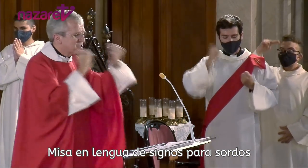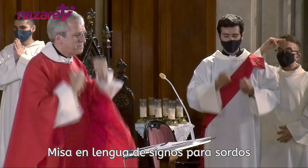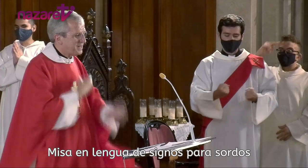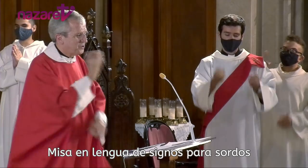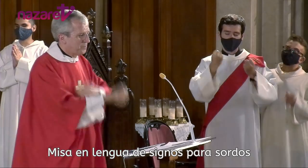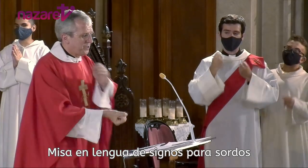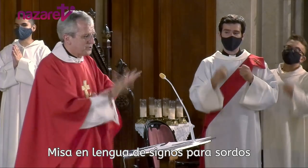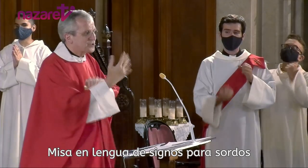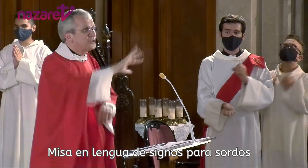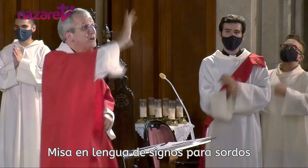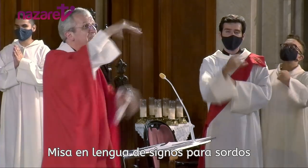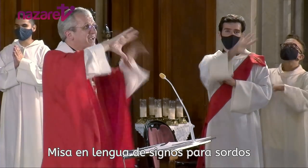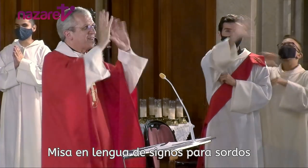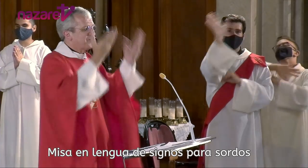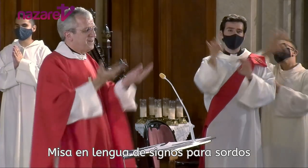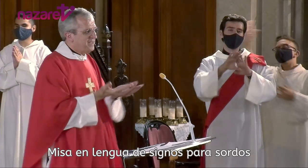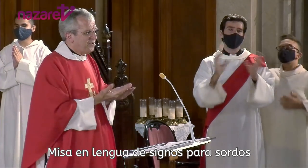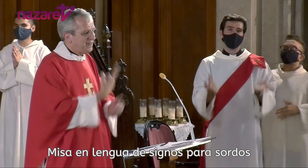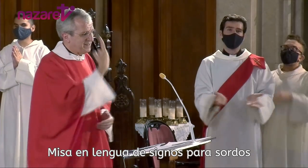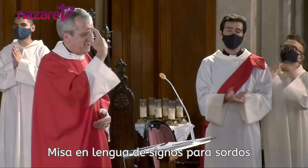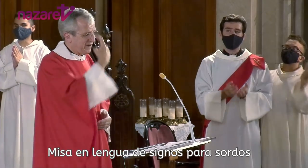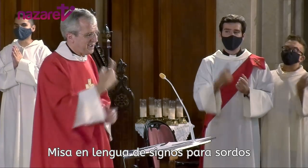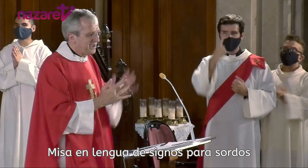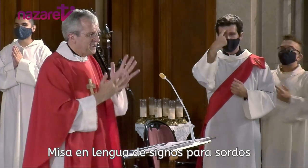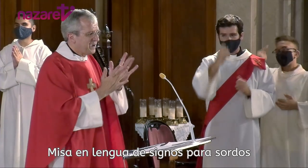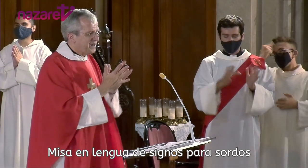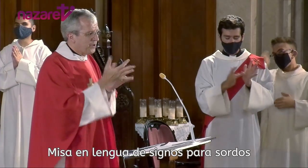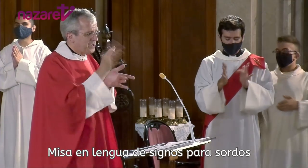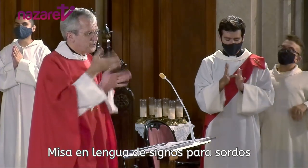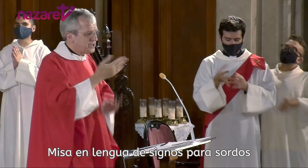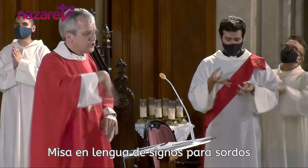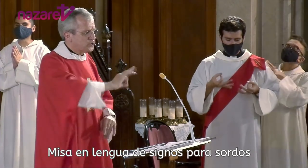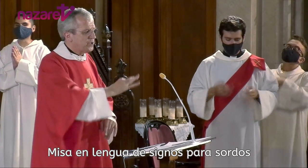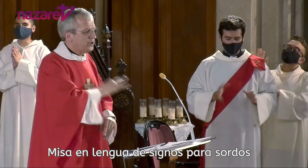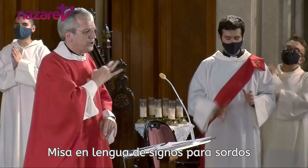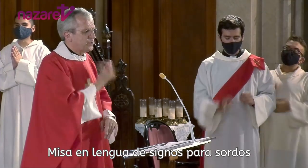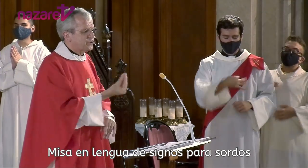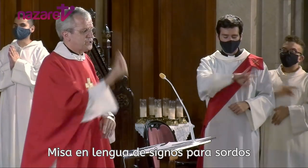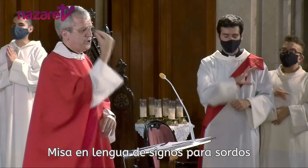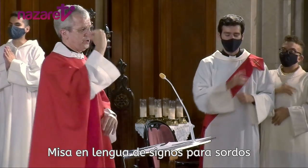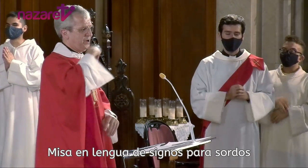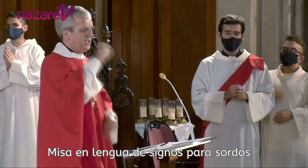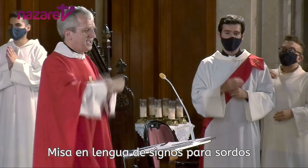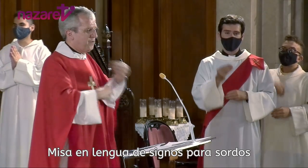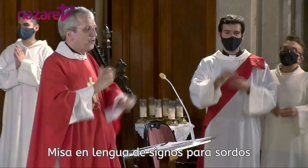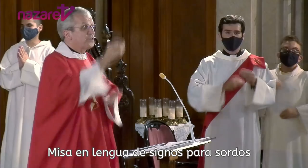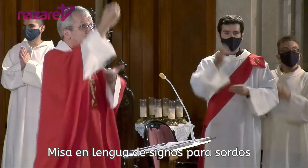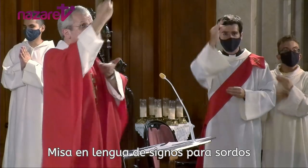Padre Todopoderoso, Creador del cielo y de la tierra. Creo en Jesucristo, su único Hijo, nuestro Señor, que fue concebido por